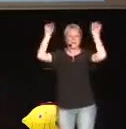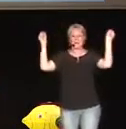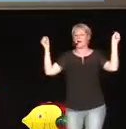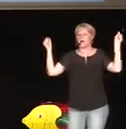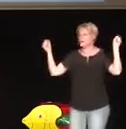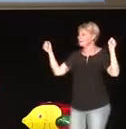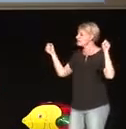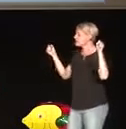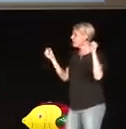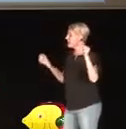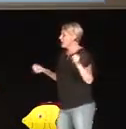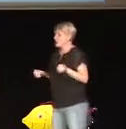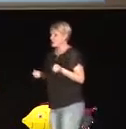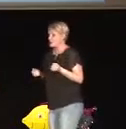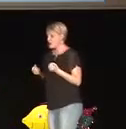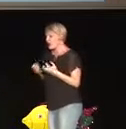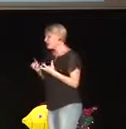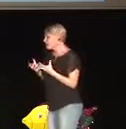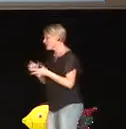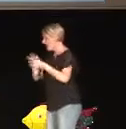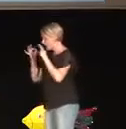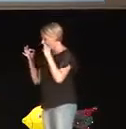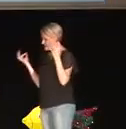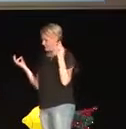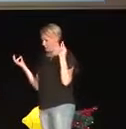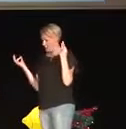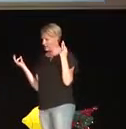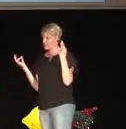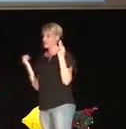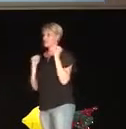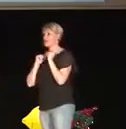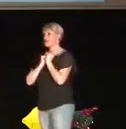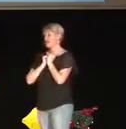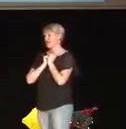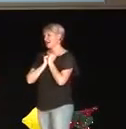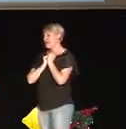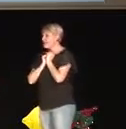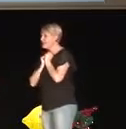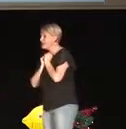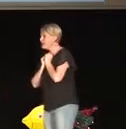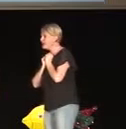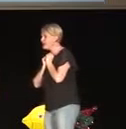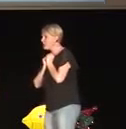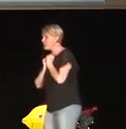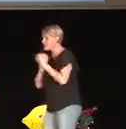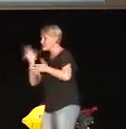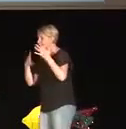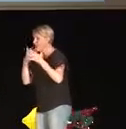c'est pas grave, tu as envie que je te raconte une histoire. Tu m'as dit ça. Mais donc, Signabelle,